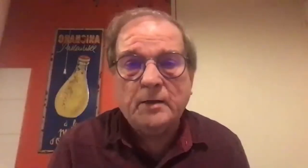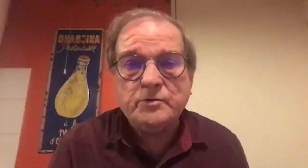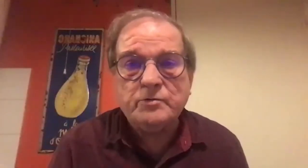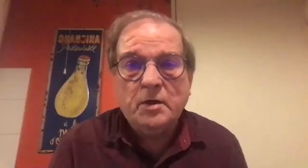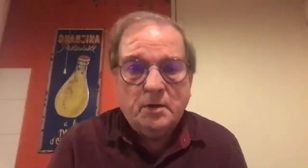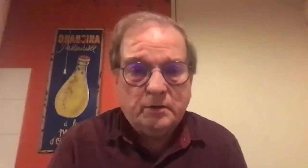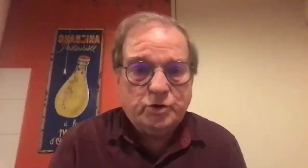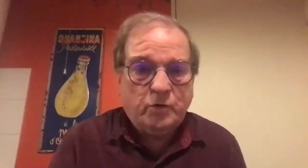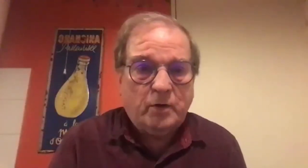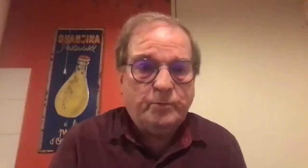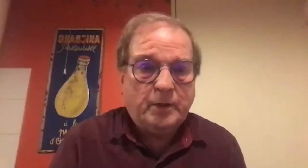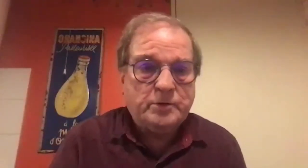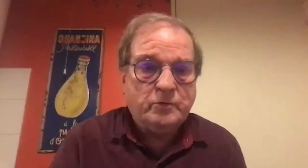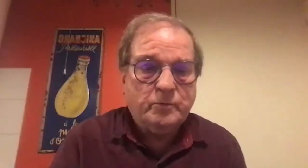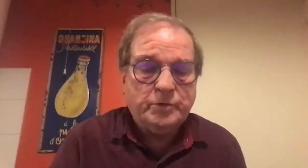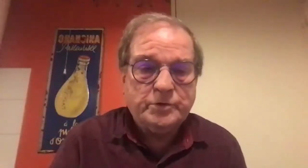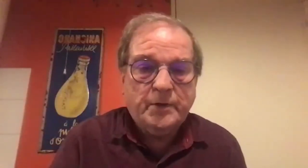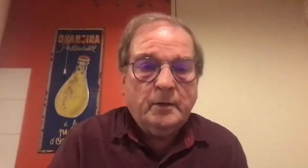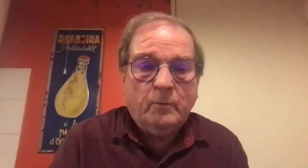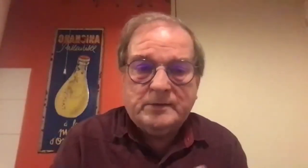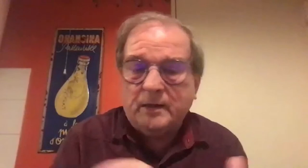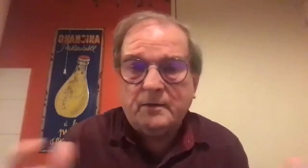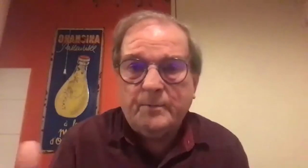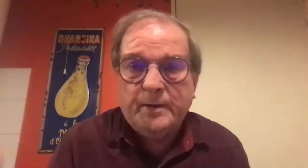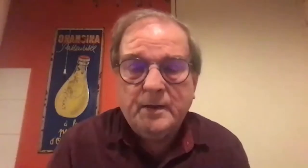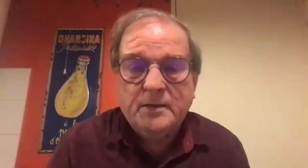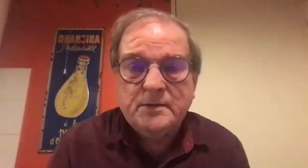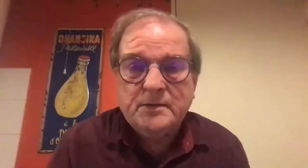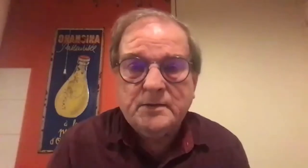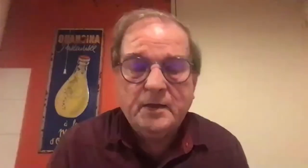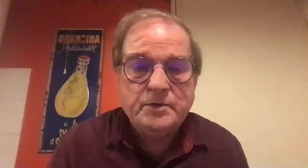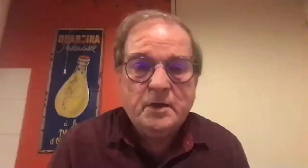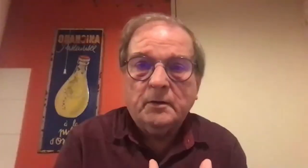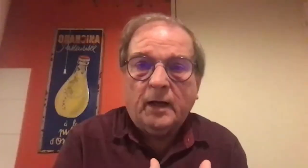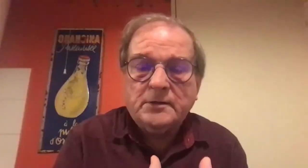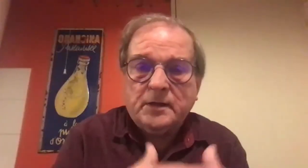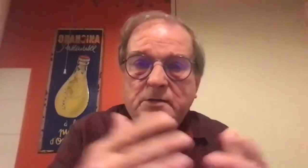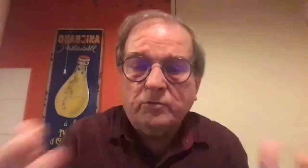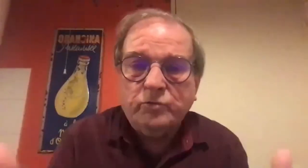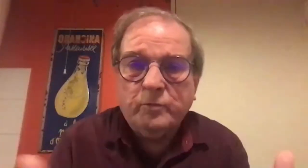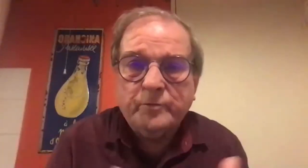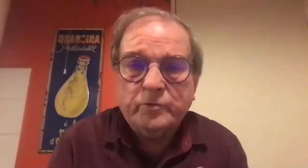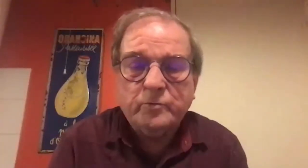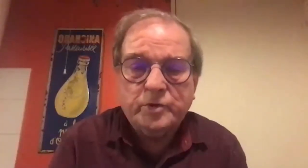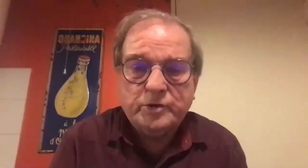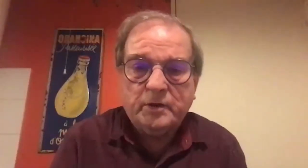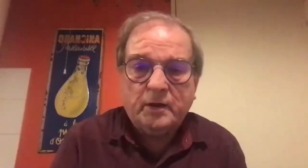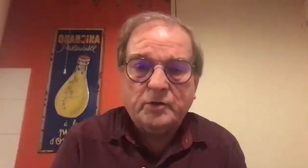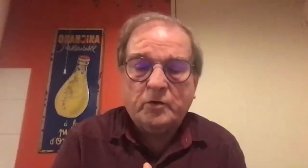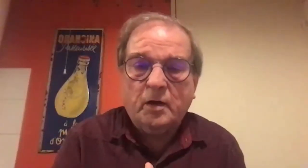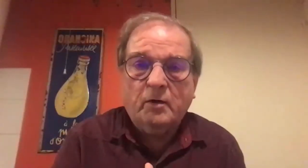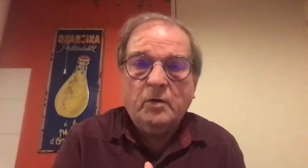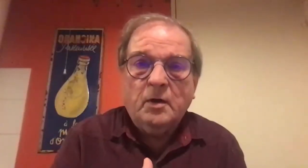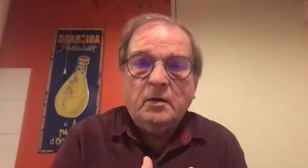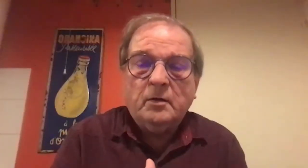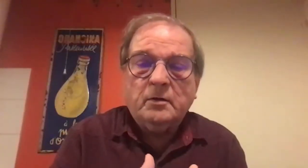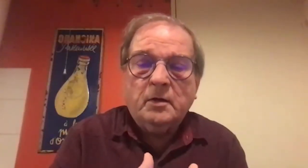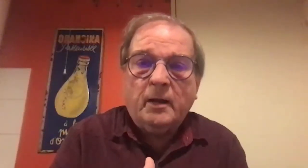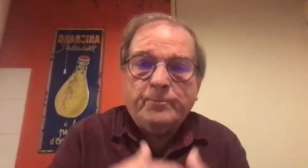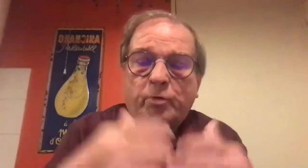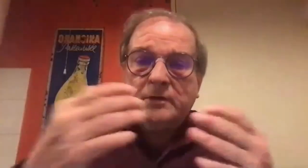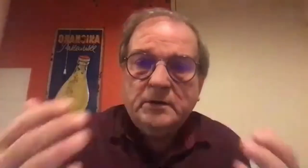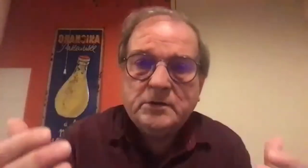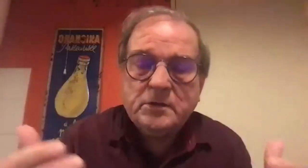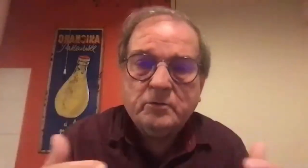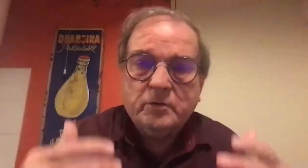estratégicos básicos da história do Partido Comunista. Uma certa dependência é evidente. A inserção no movimento comunista internacional,